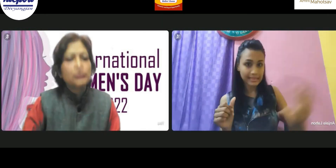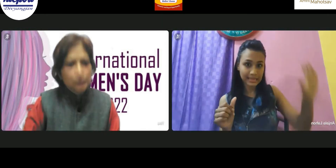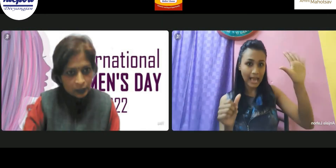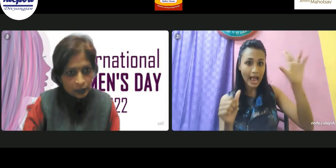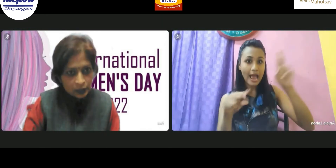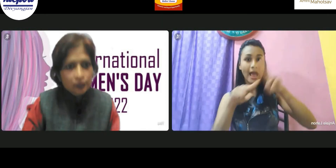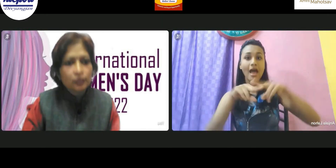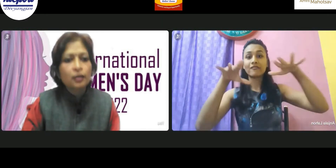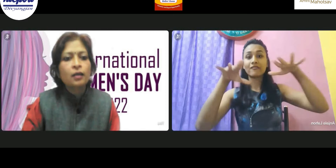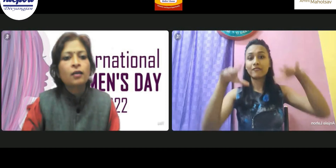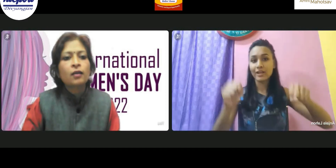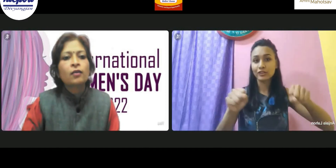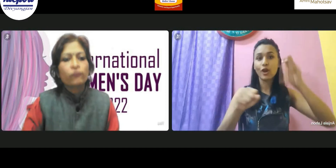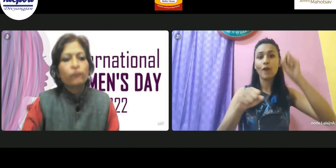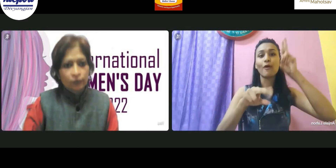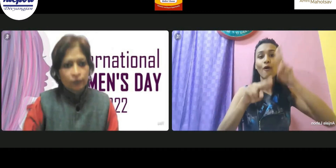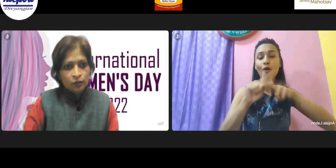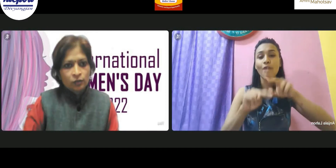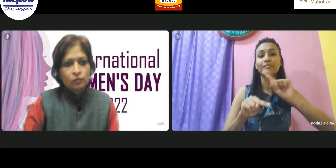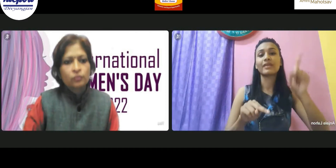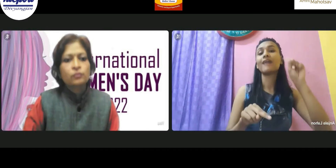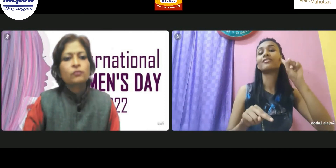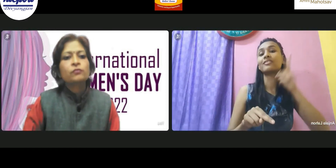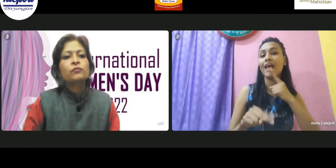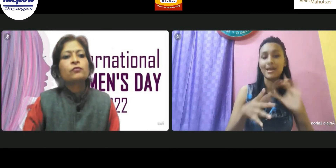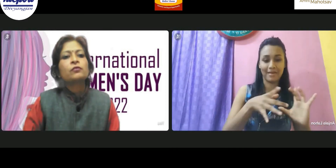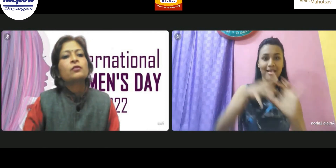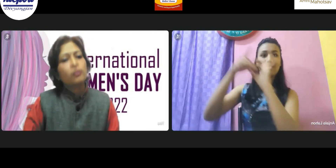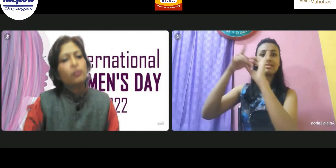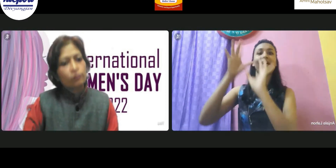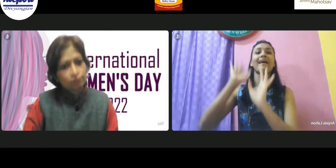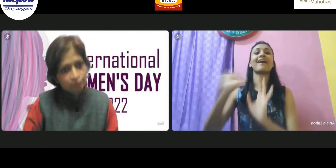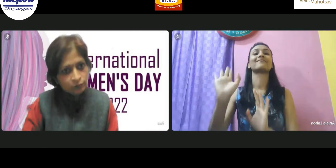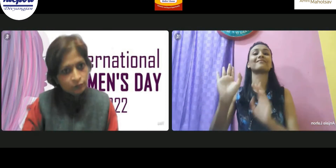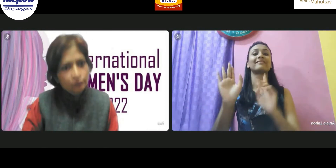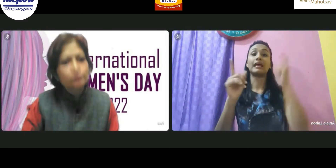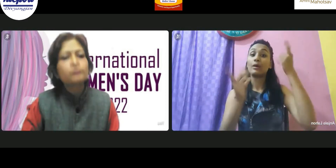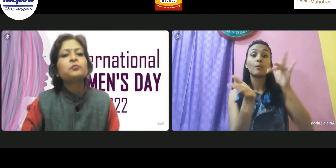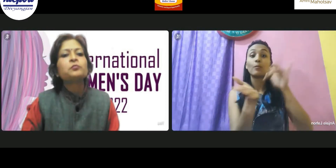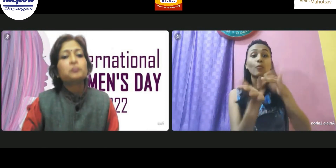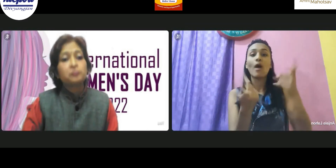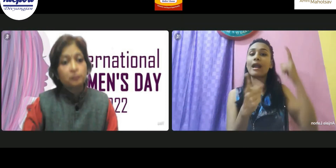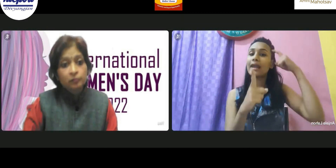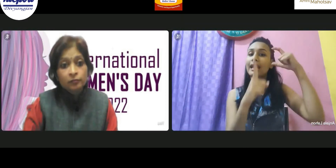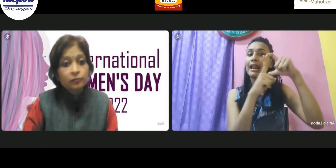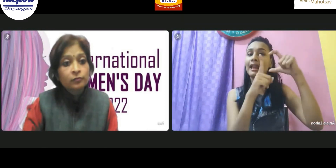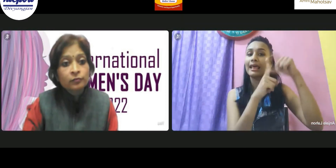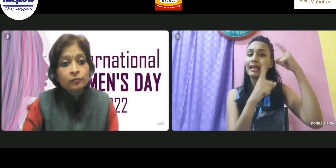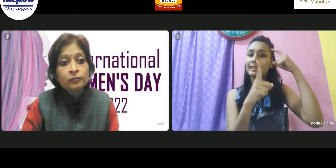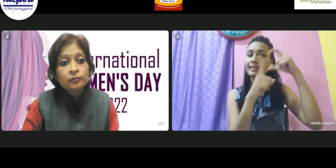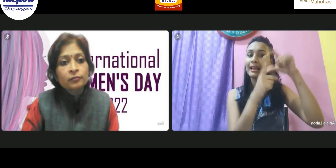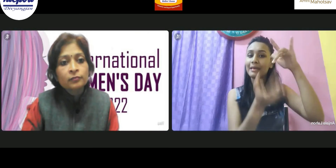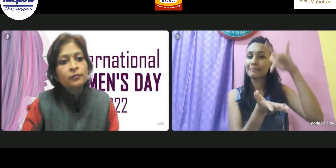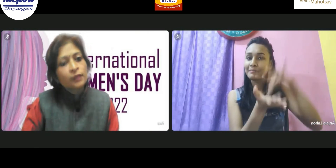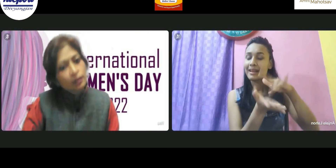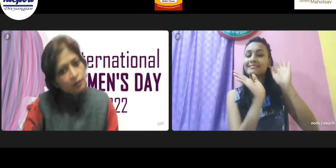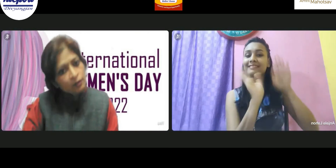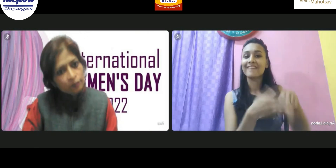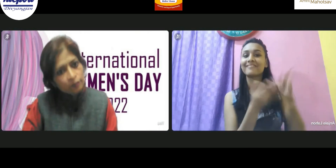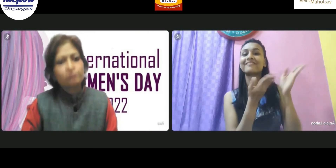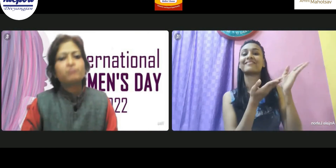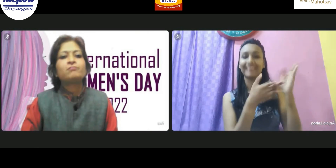से जुड़े हुए हैं। हाँ, और वो हर साल इस तरह के कार्यक्रम आयोजित करते हैं।